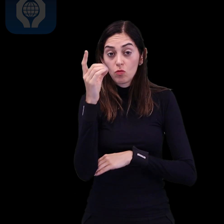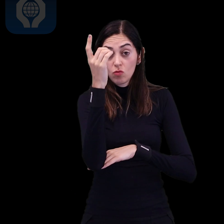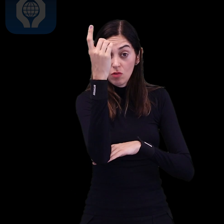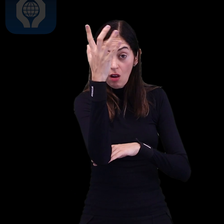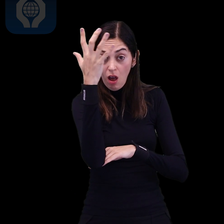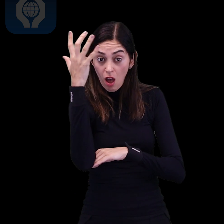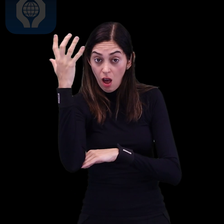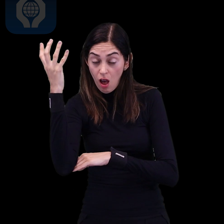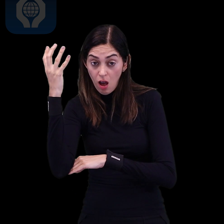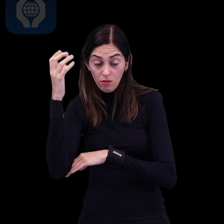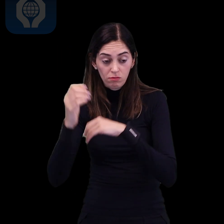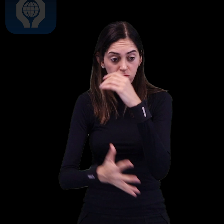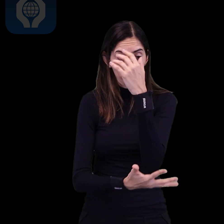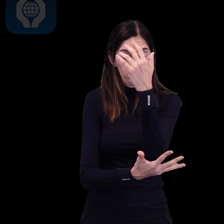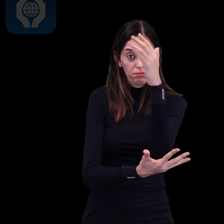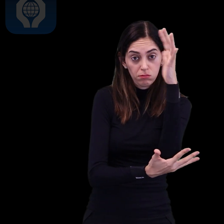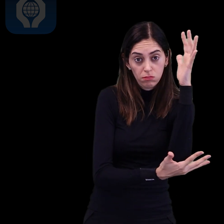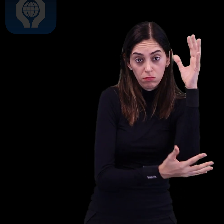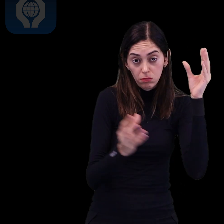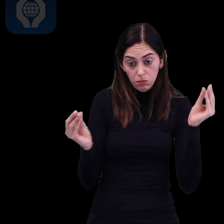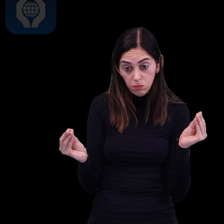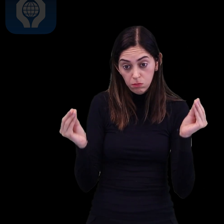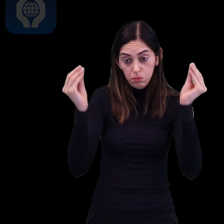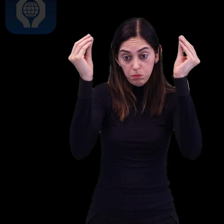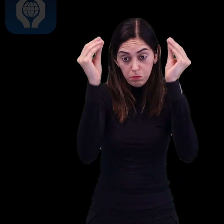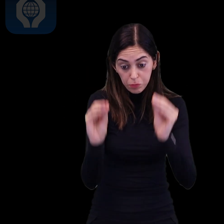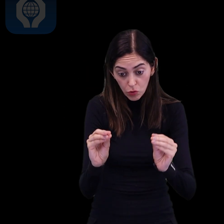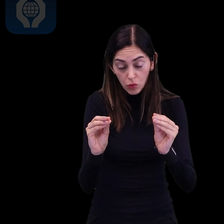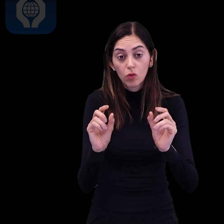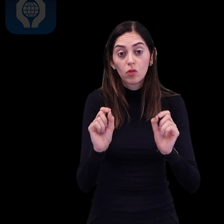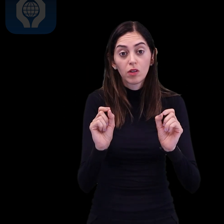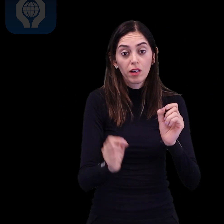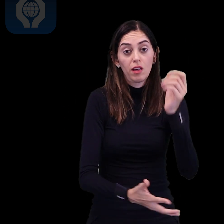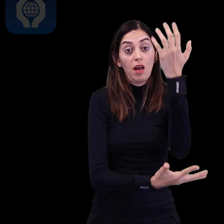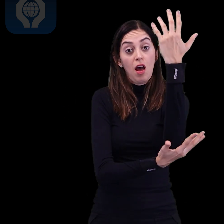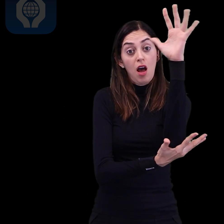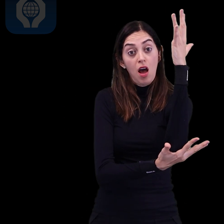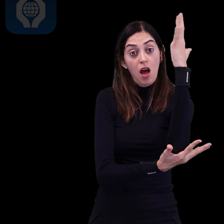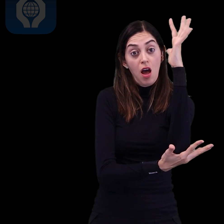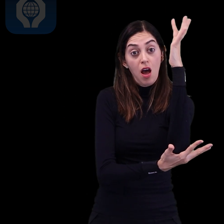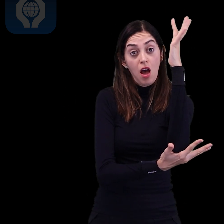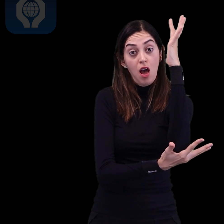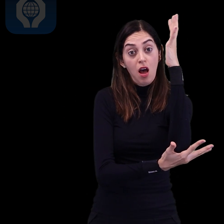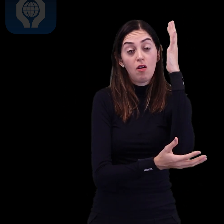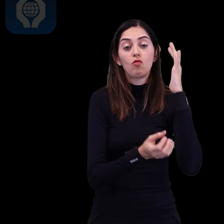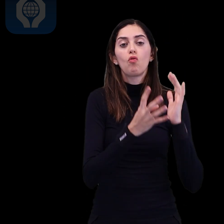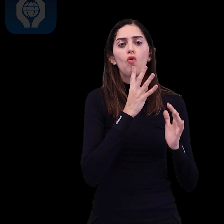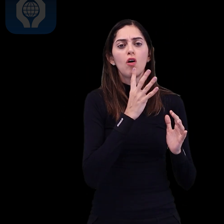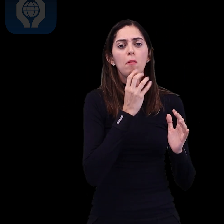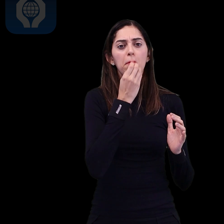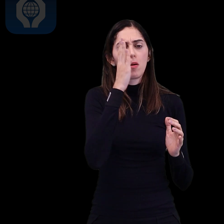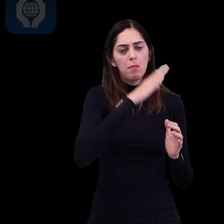muito importantes no meio do jardim: a árvore da vida e a árvore do conhecimento do bem e do